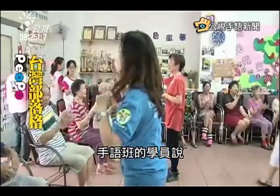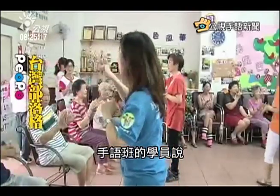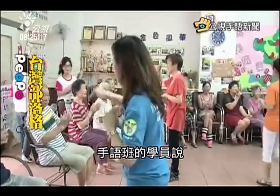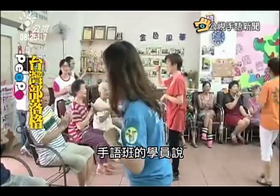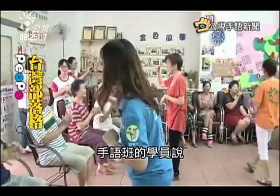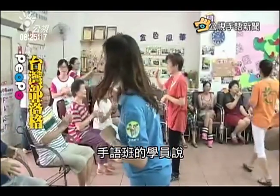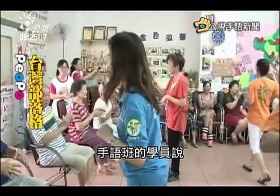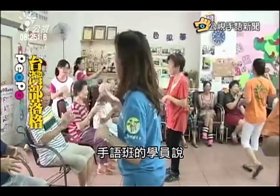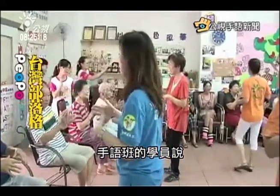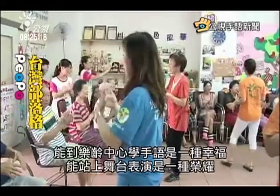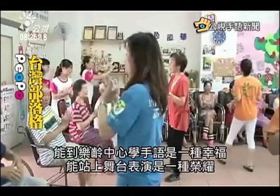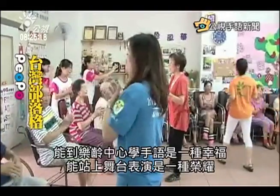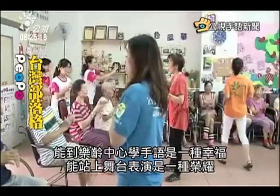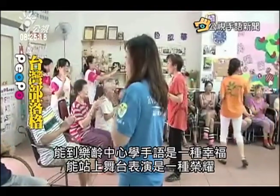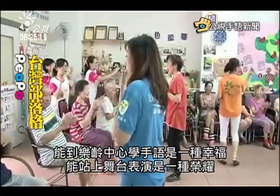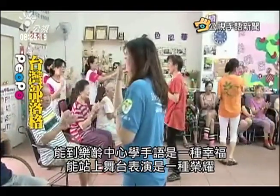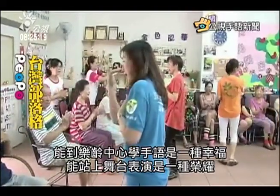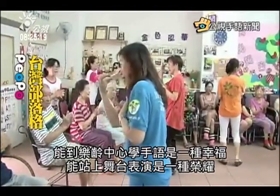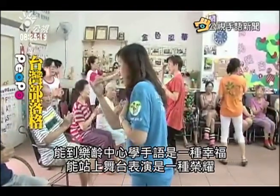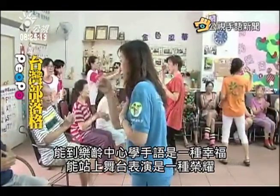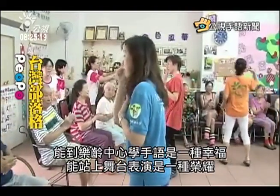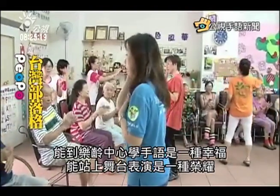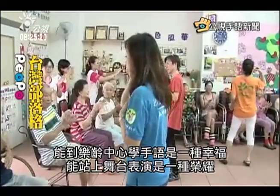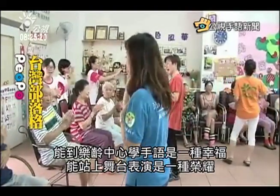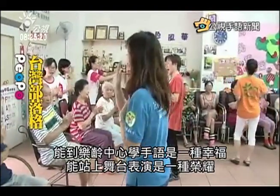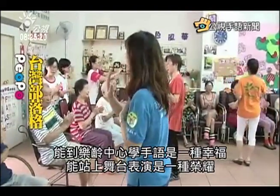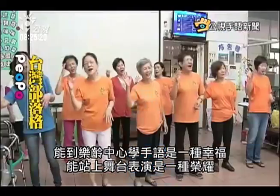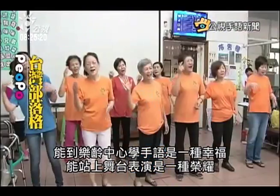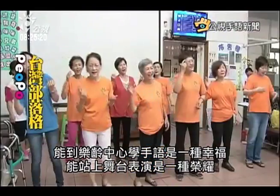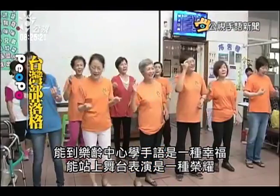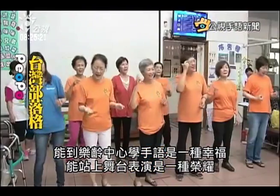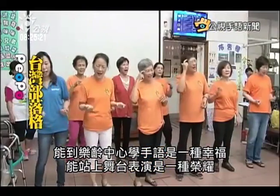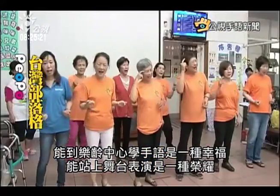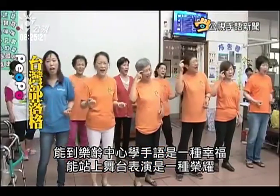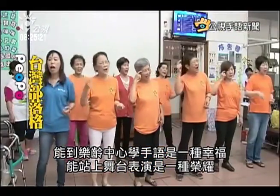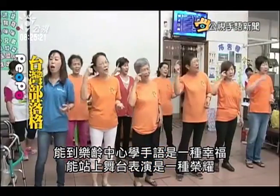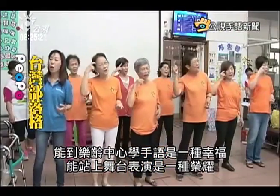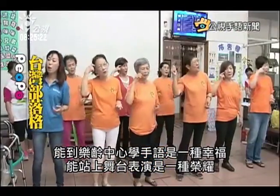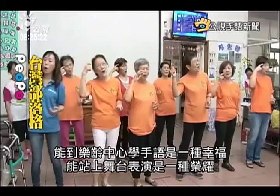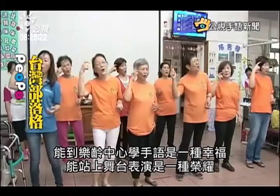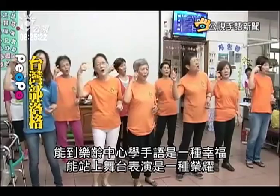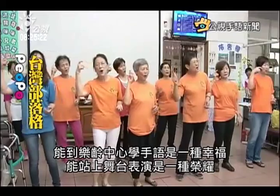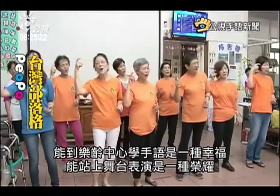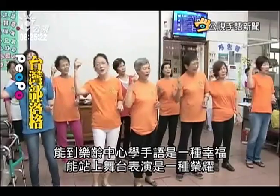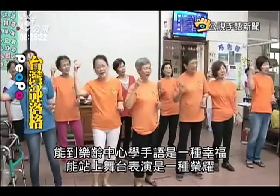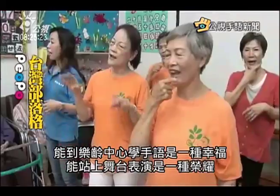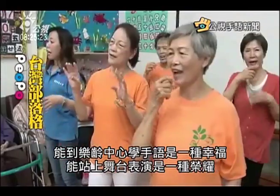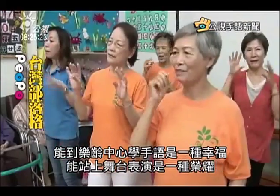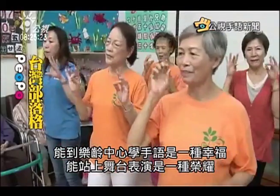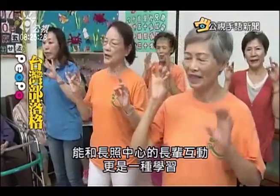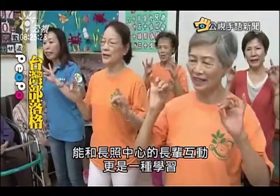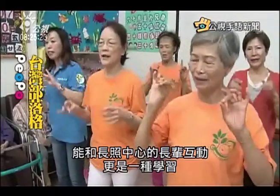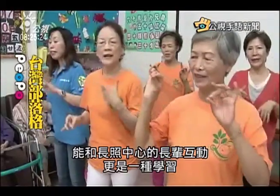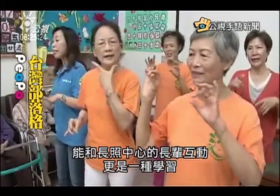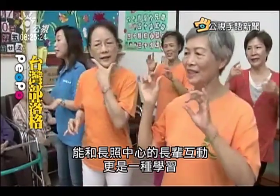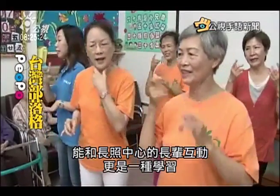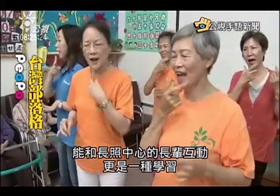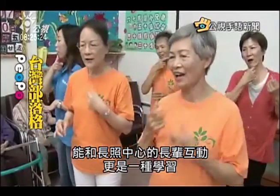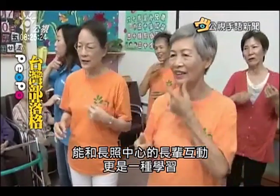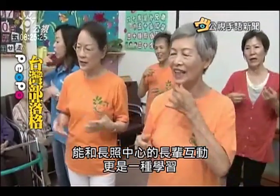说，能到乐龄中心学手语是一种幸福，能站上舞台表演是一种荣耀，能和长照中心的长辈互